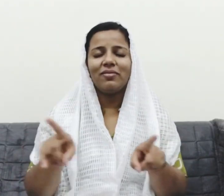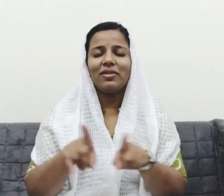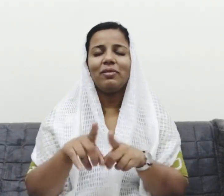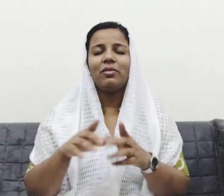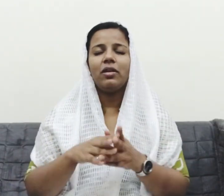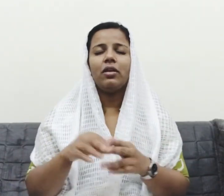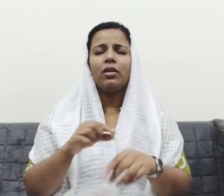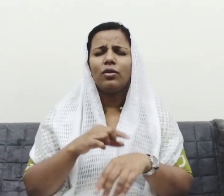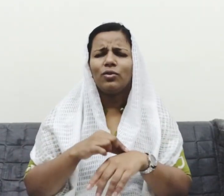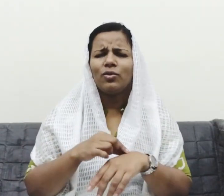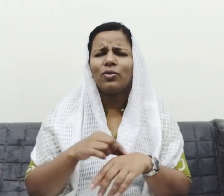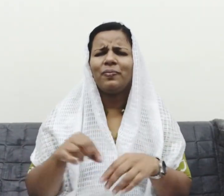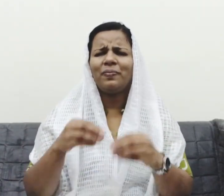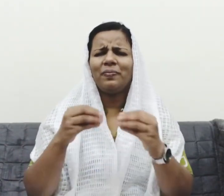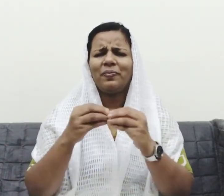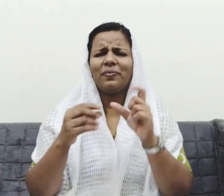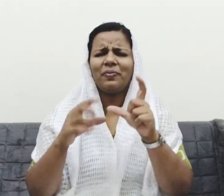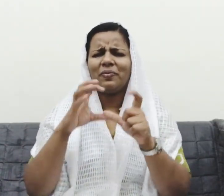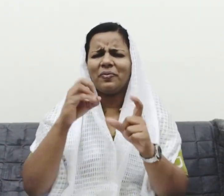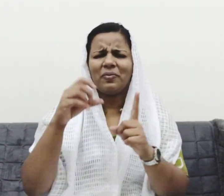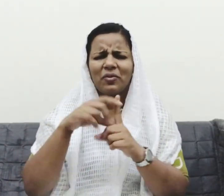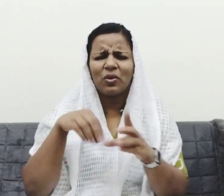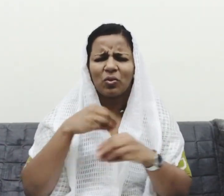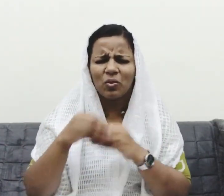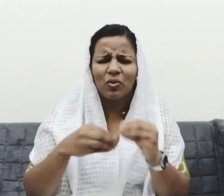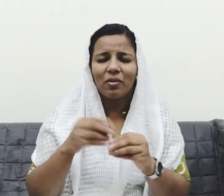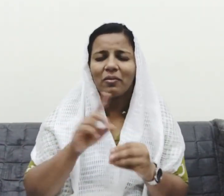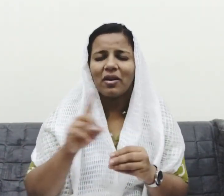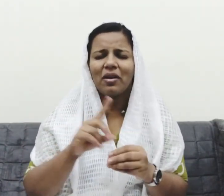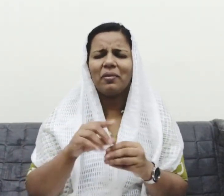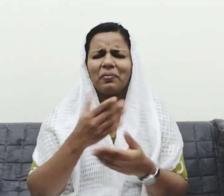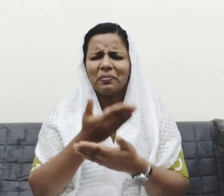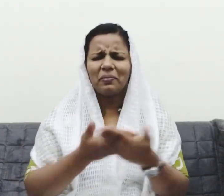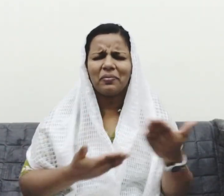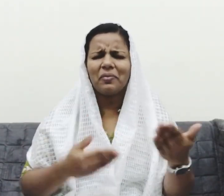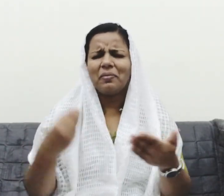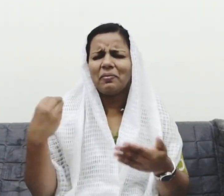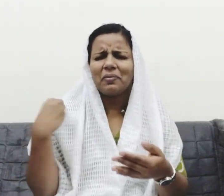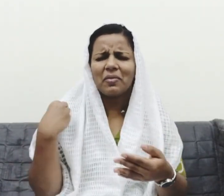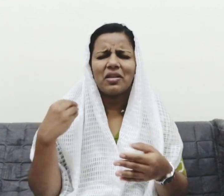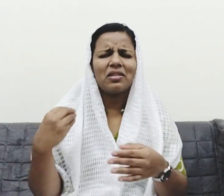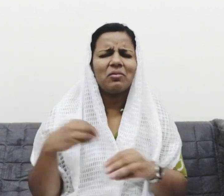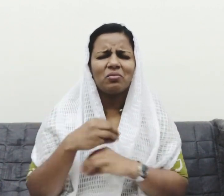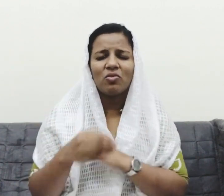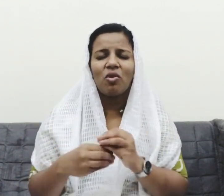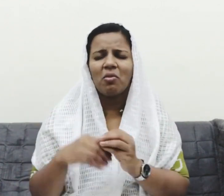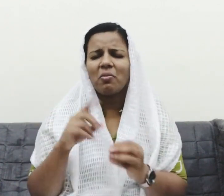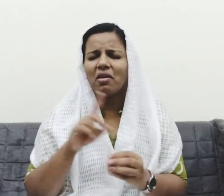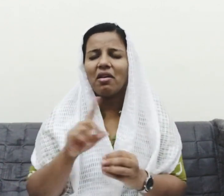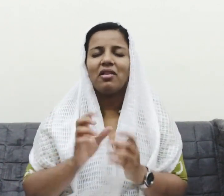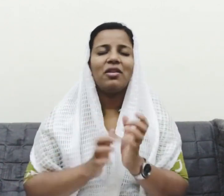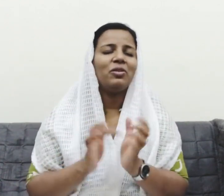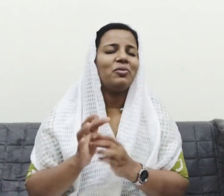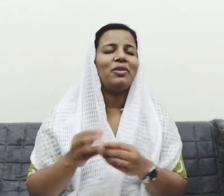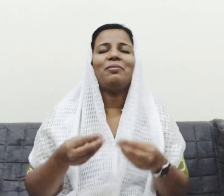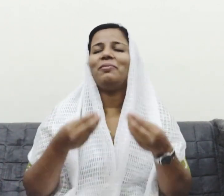അതുപോലെ ബ്ലഡിനകത്ത് ഡിസോർഡറുകളാൽ ഭാരപ്പെടുന്നവരുണ്ട്. ബ്ലഡ് റിപ്പോർട്ടുകൾ ആമേൻ ബുദ്ധിമുട്ടാക്കിയിരിക്കുന്നവരുണ്ട്. അവരെയൊക്കെ ഞങ്ങൾ